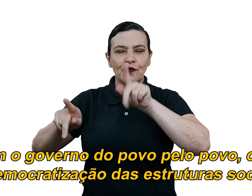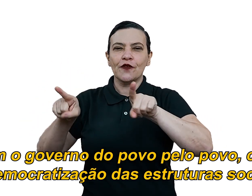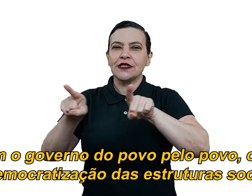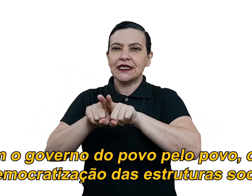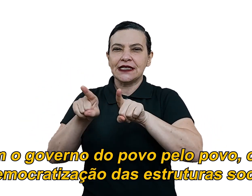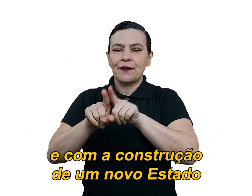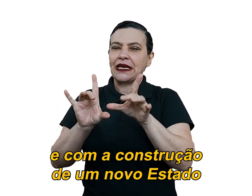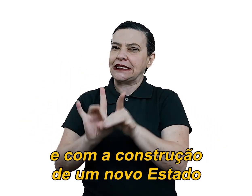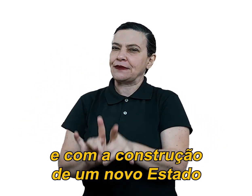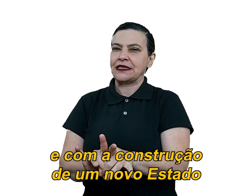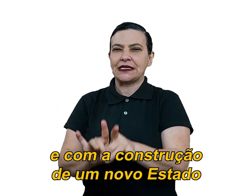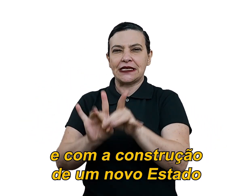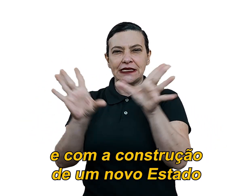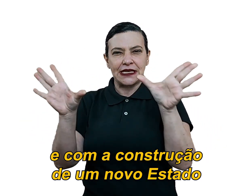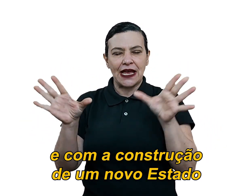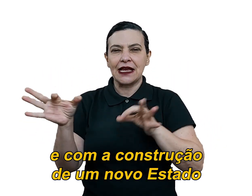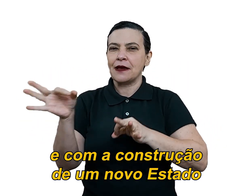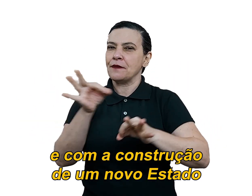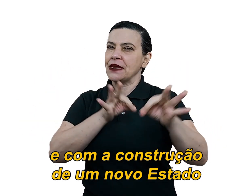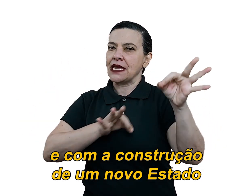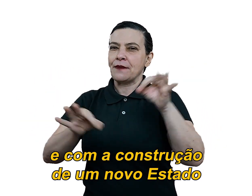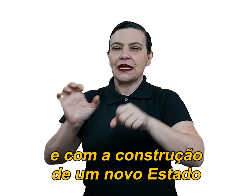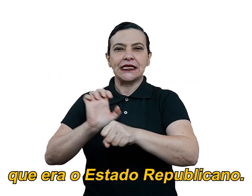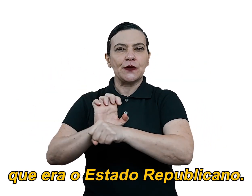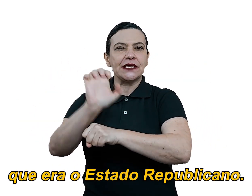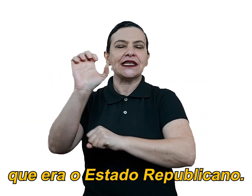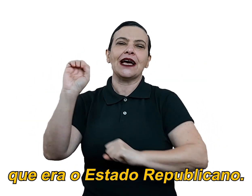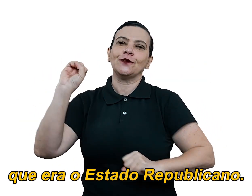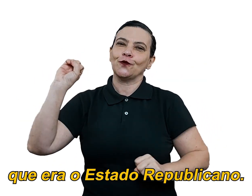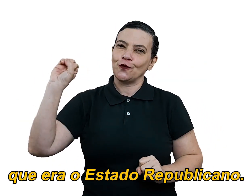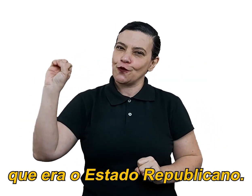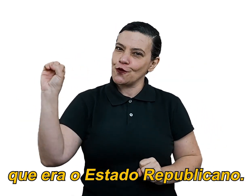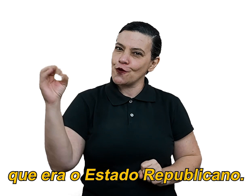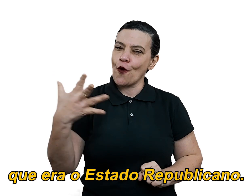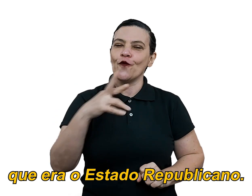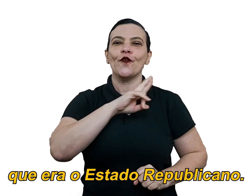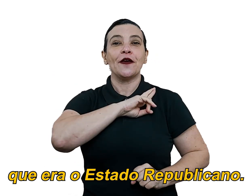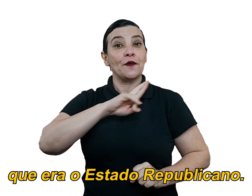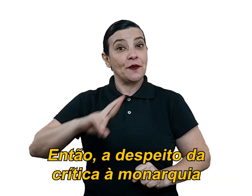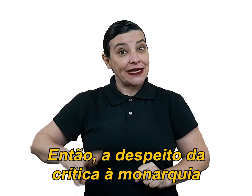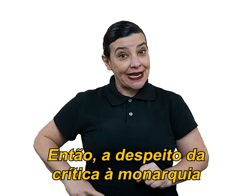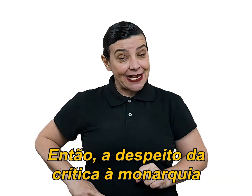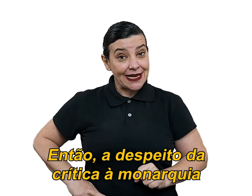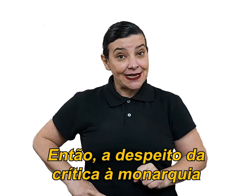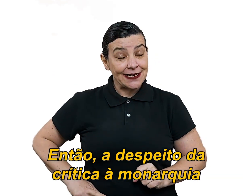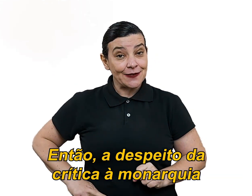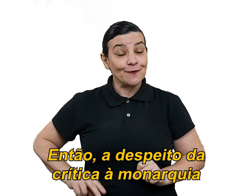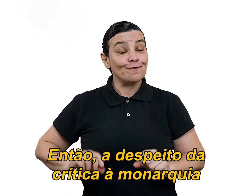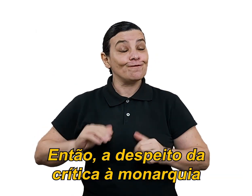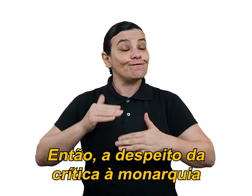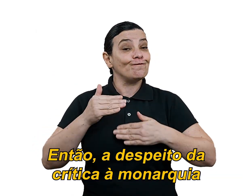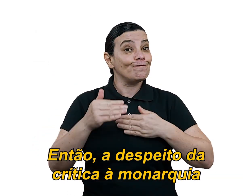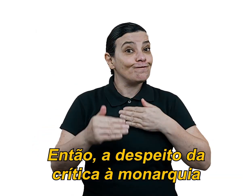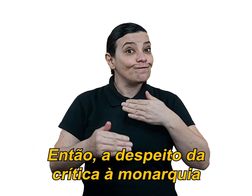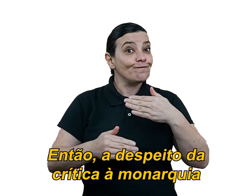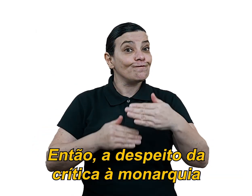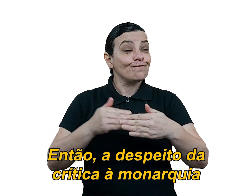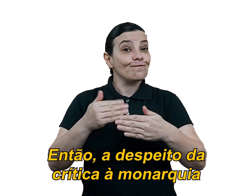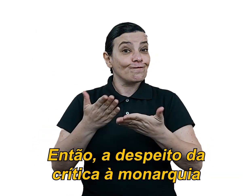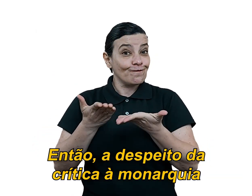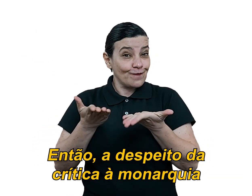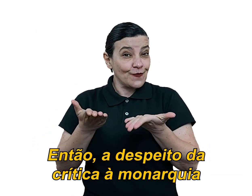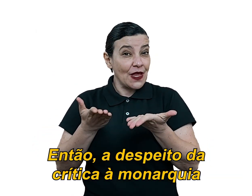estruturas sociais e com a construção de um novo Estado, que era o Estado republicano. Então, a despeito